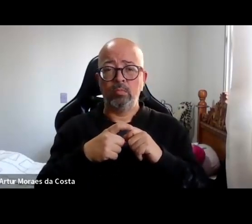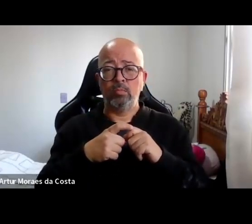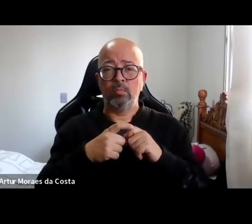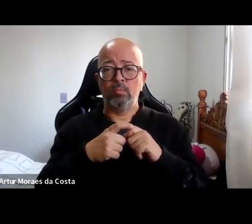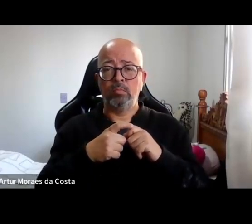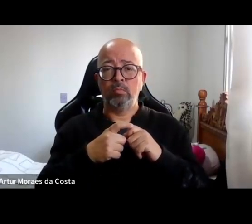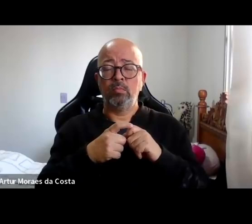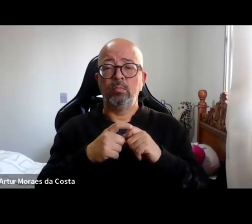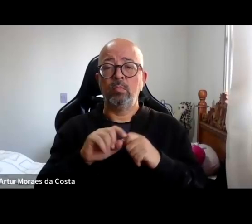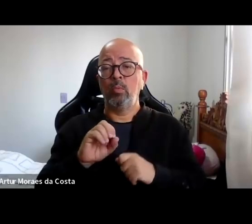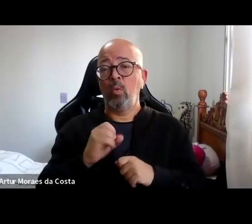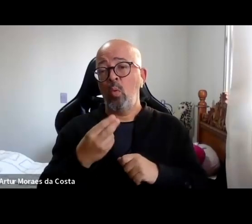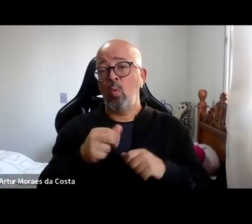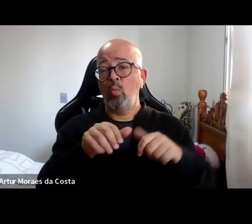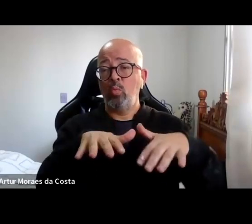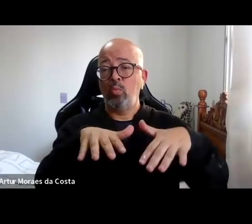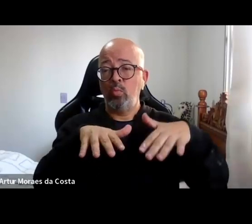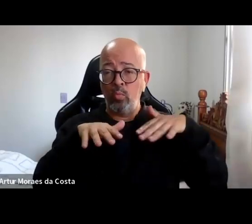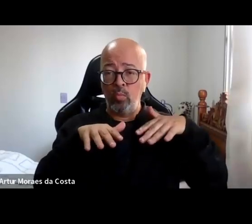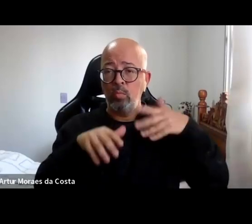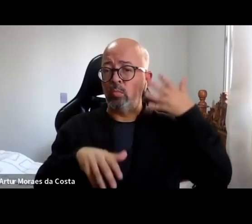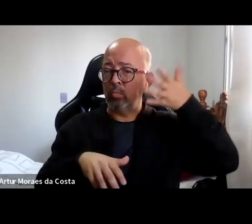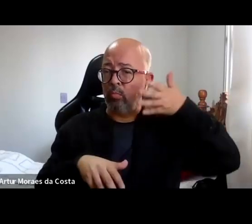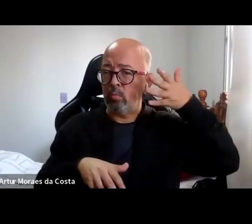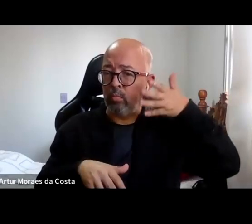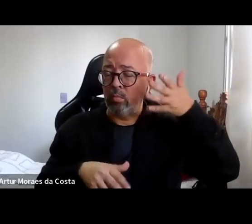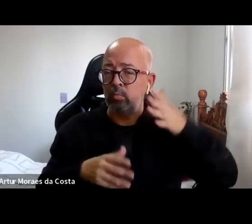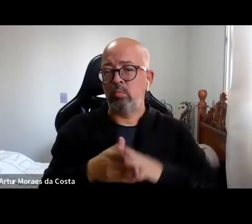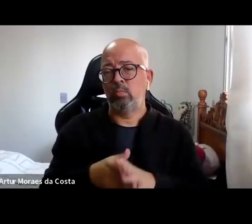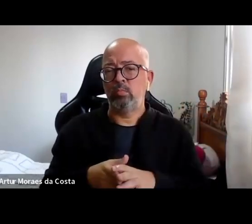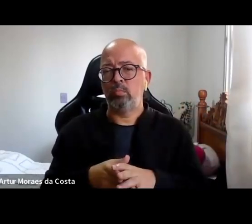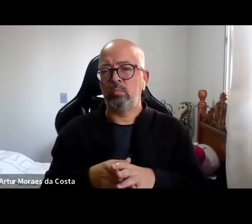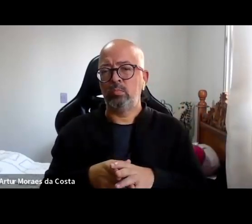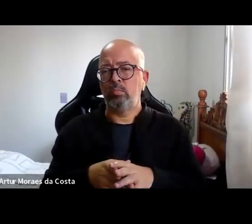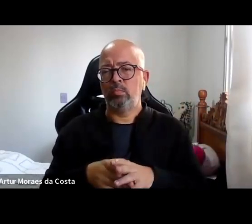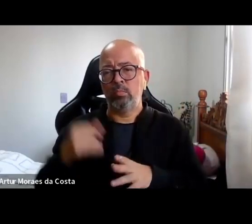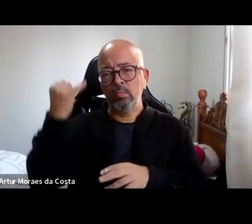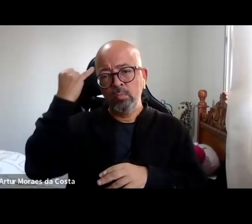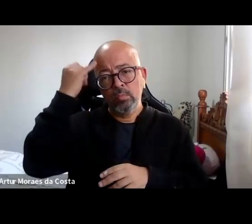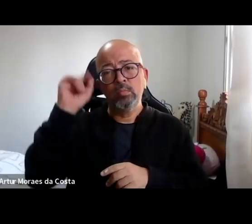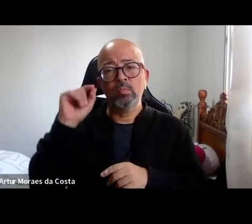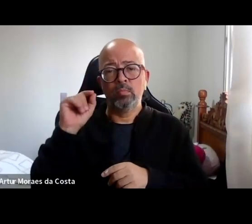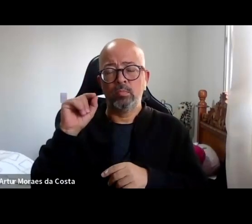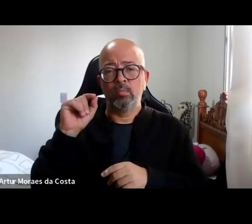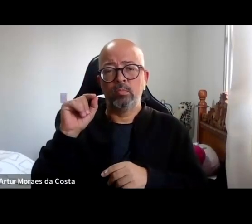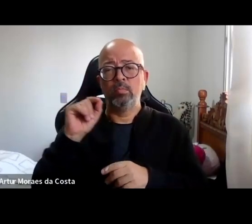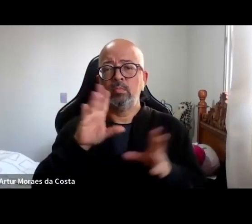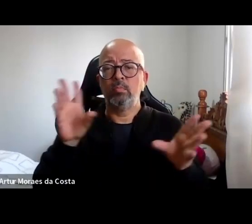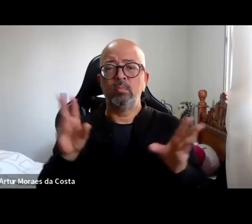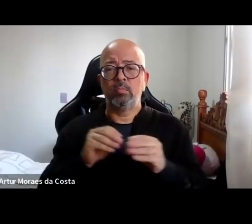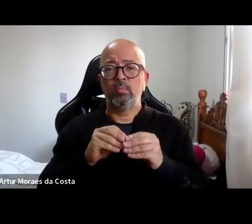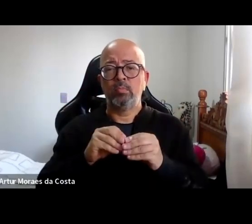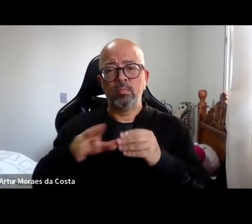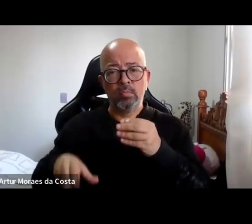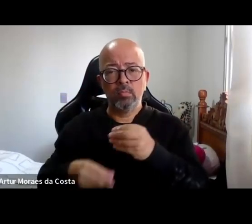Eh bueno La idea es que eh Como ya lo hemos dicho se complemente la información no lingüística